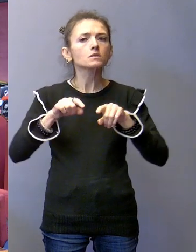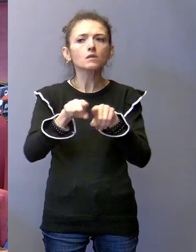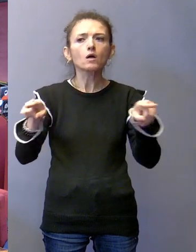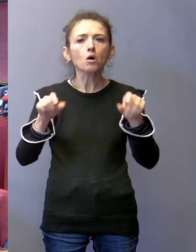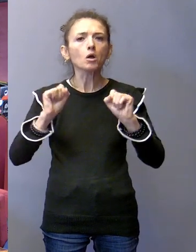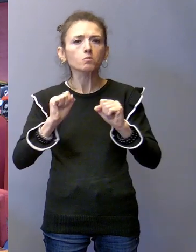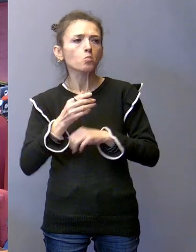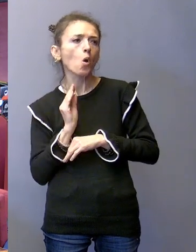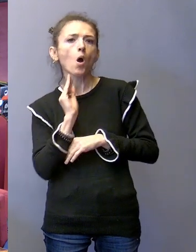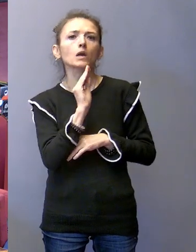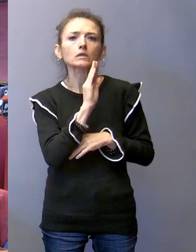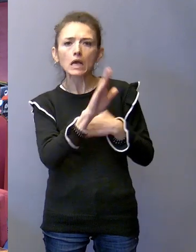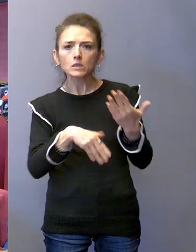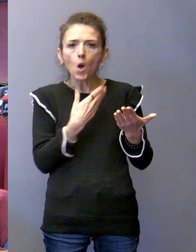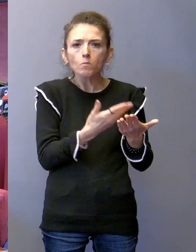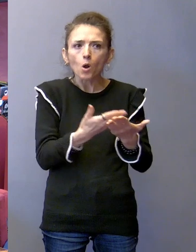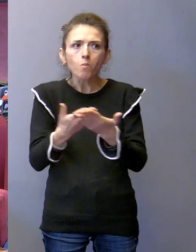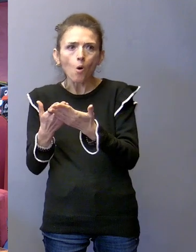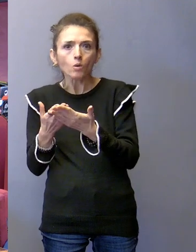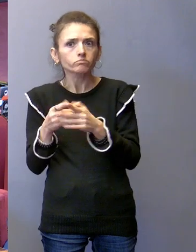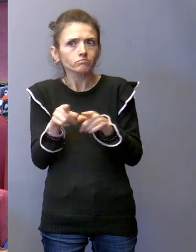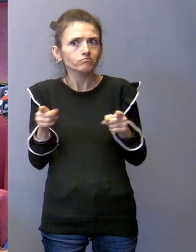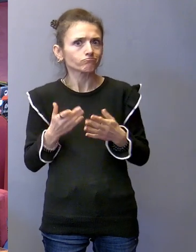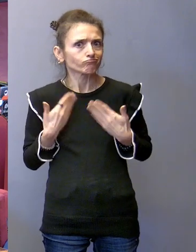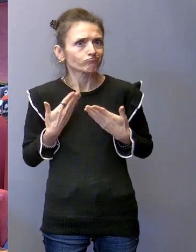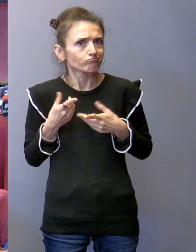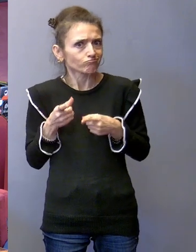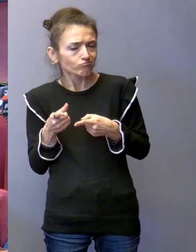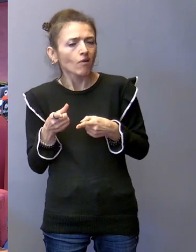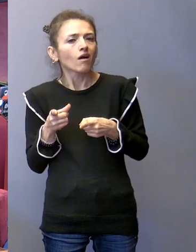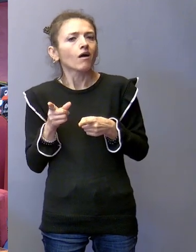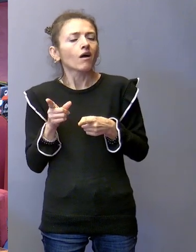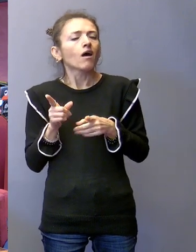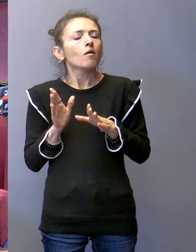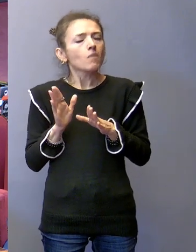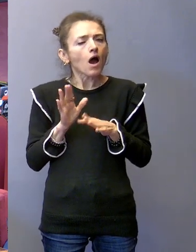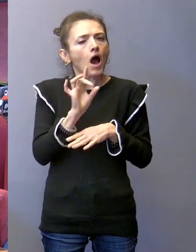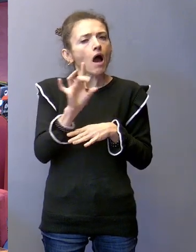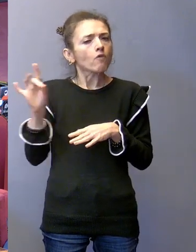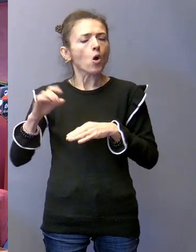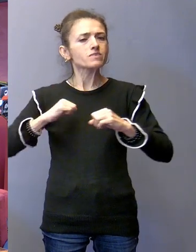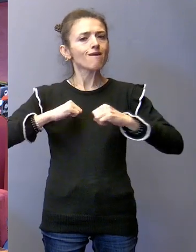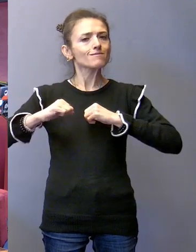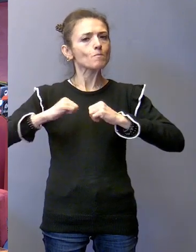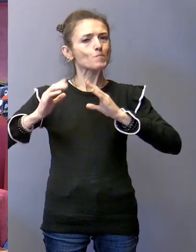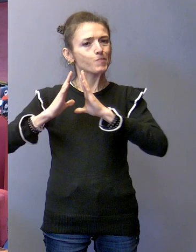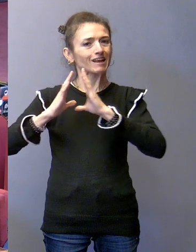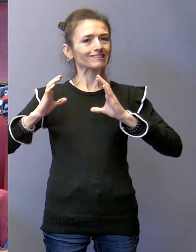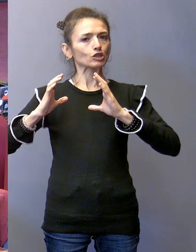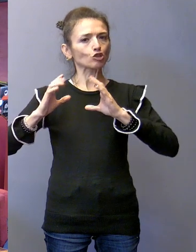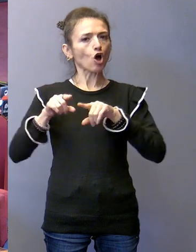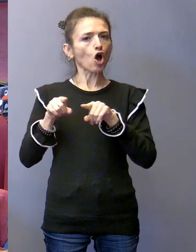sono pane per questa città ma che anche loro stessi devono capire perché a volte anche per un imprenditore avere una